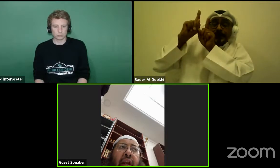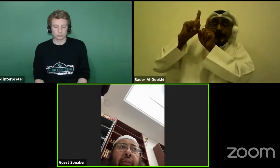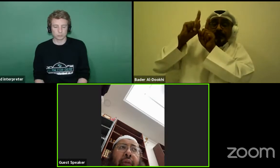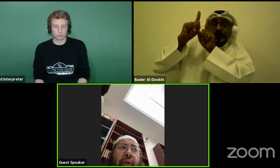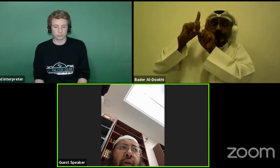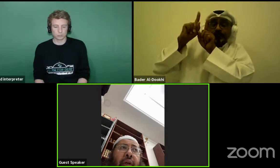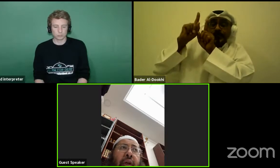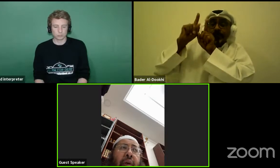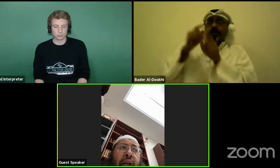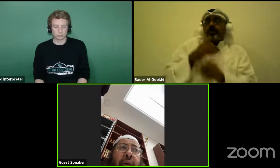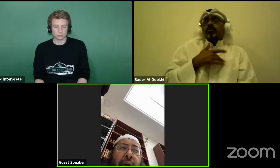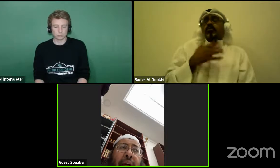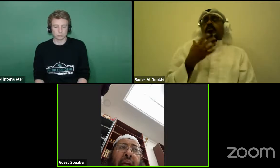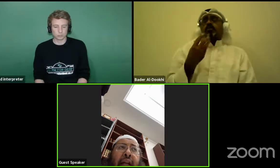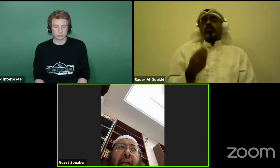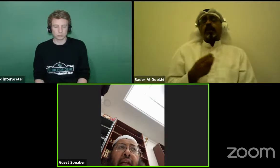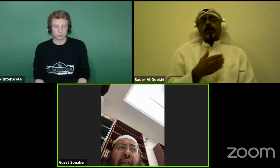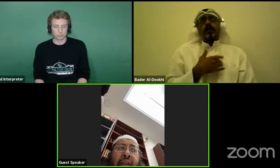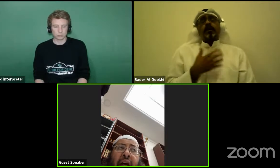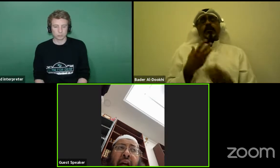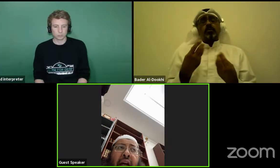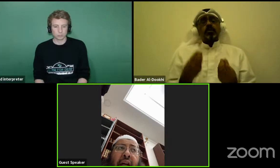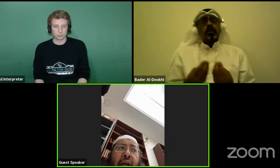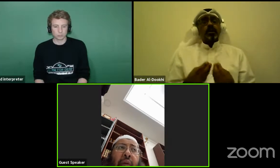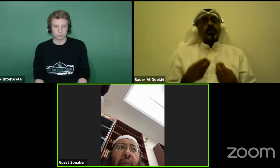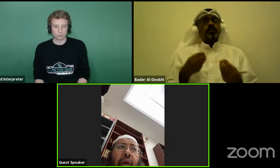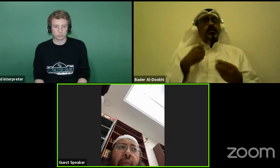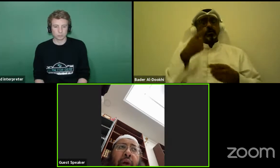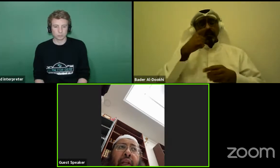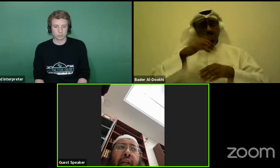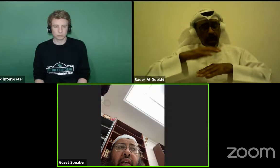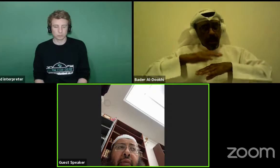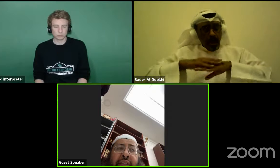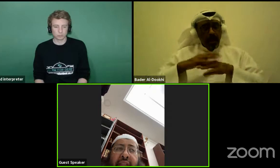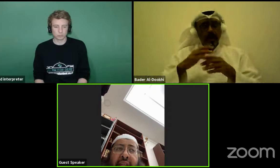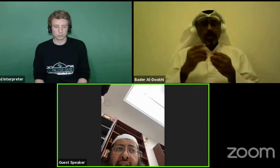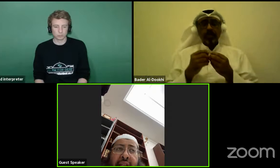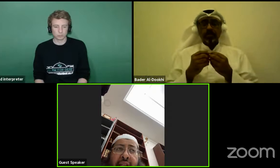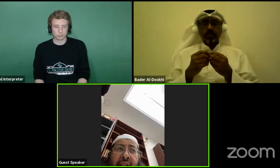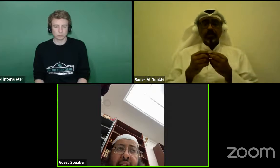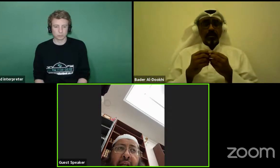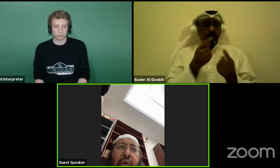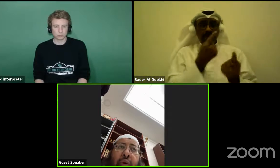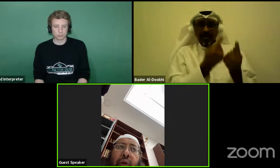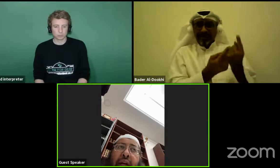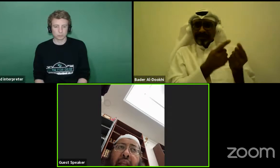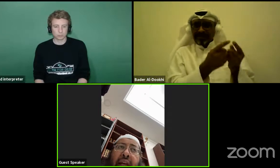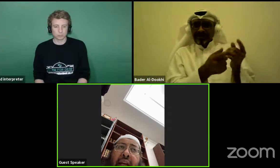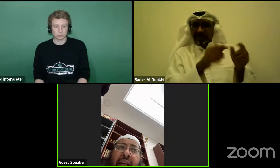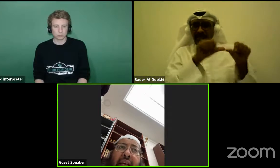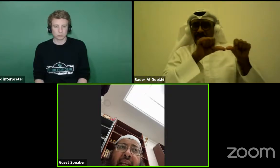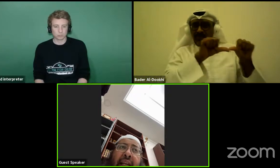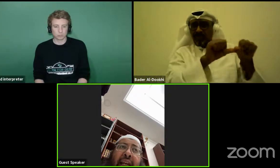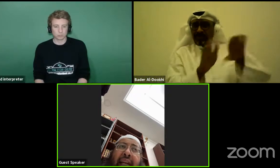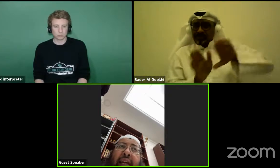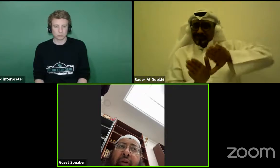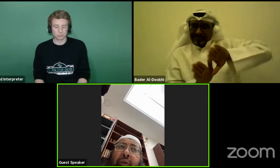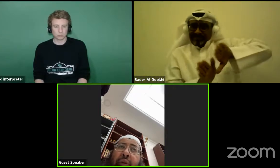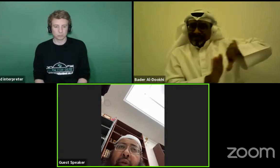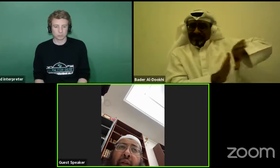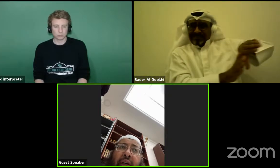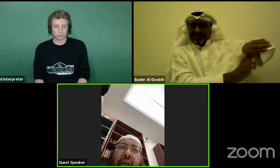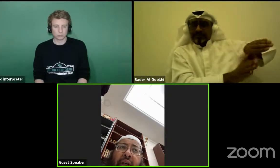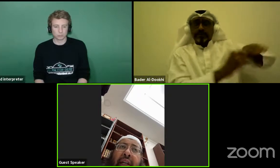والرقة في القلب، والإقبال على الطاعة، والبعد عن المعصية. كل هذا